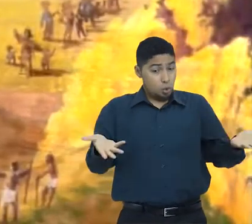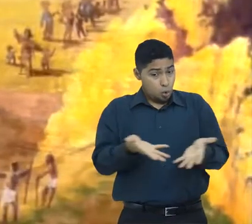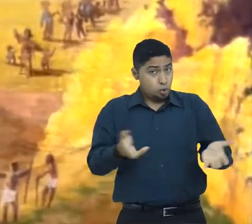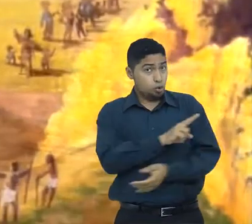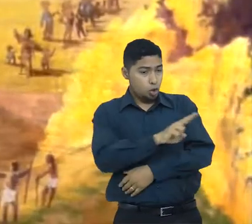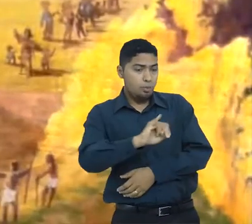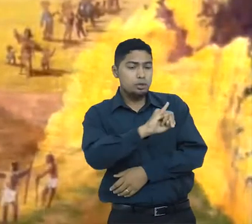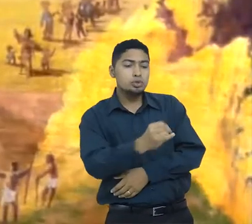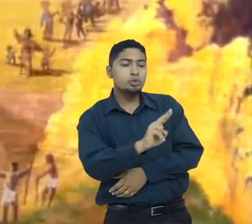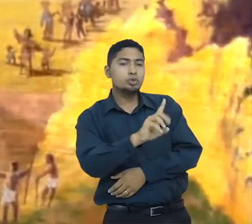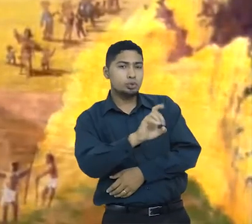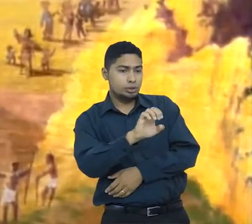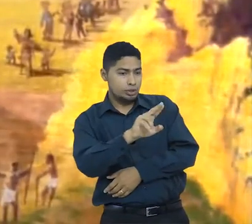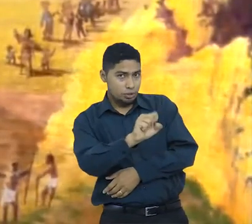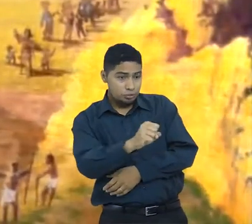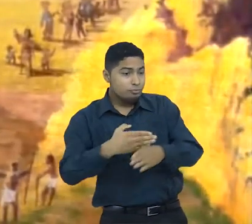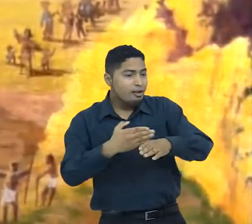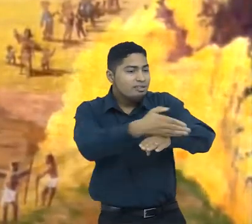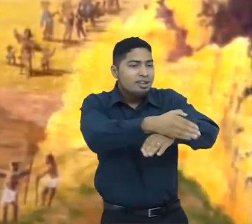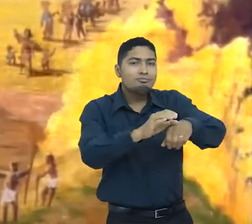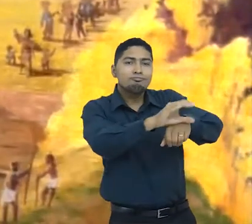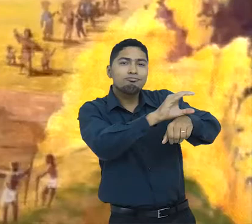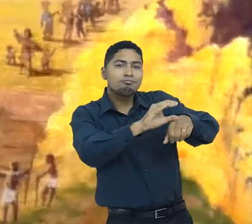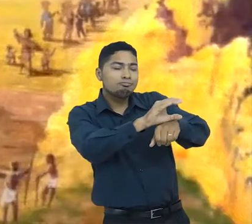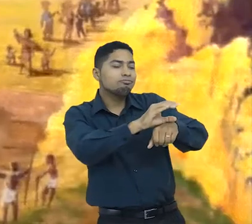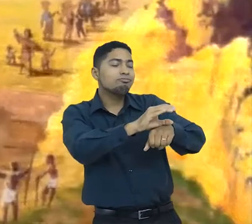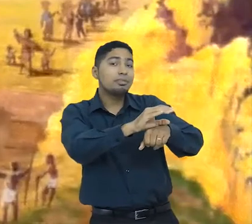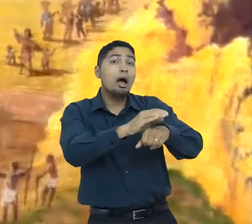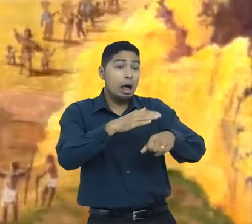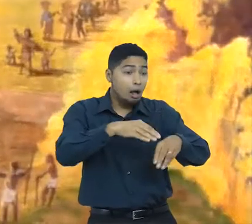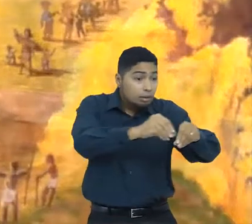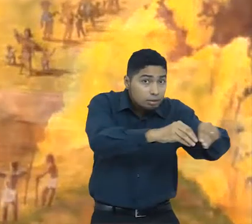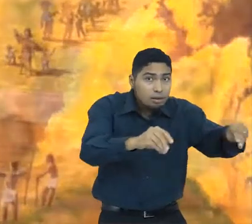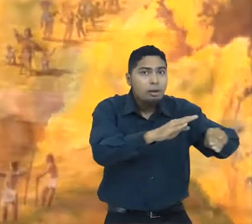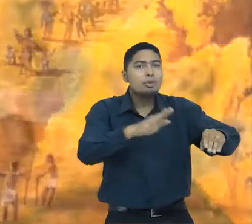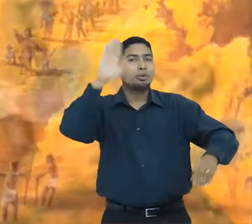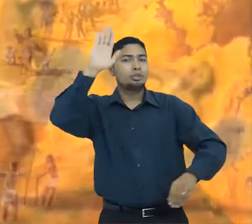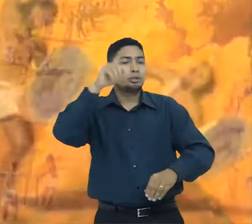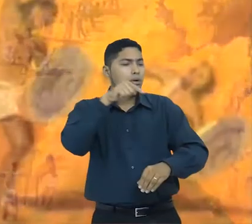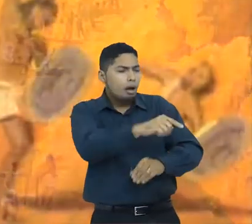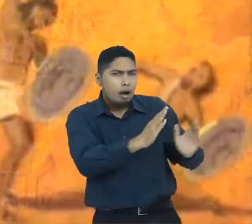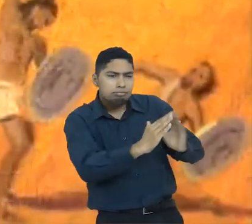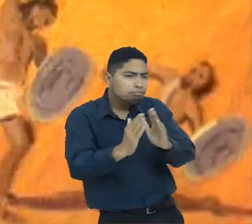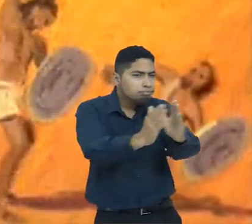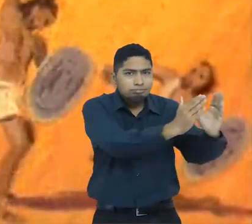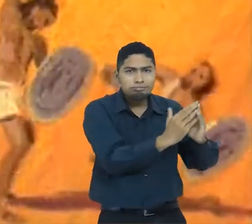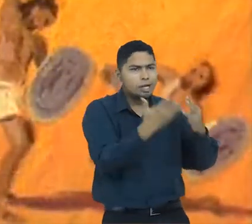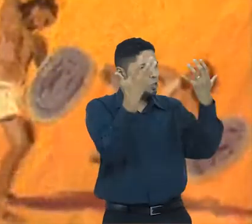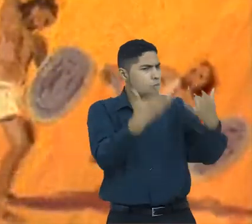hoje também chamados de judeus, entraram em Canaã, a terra prometida. Os moradores de Canaã não aceitaram Jeová